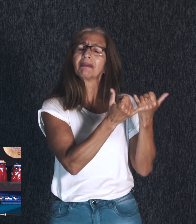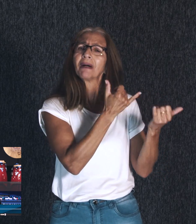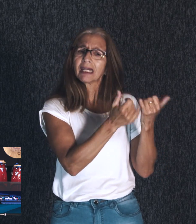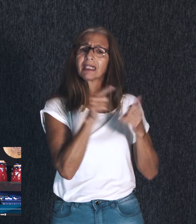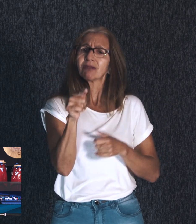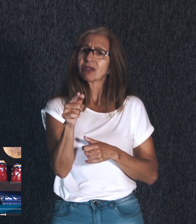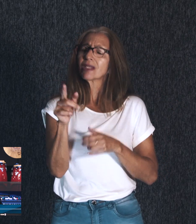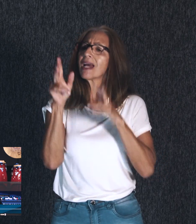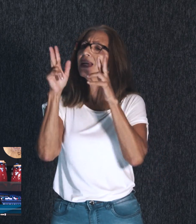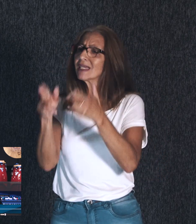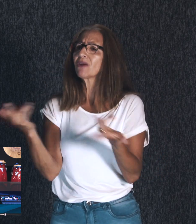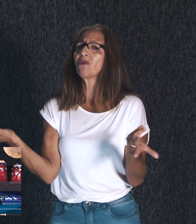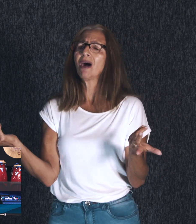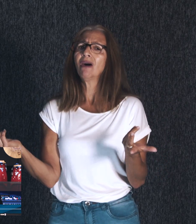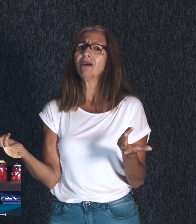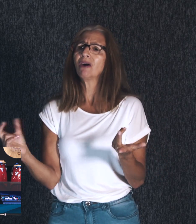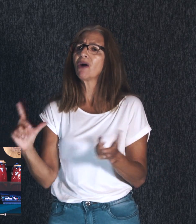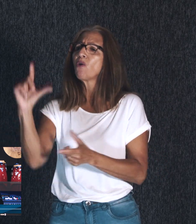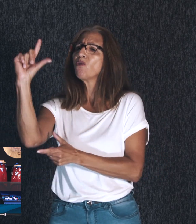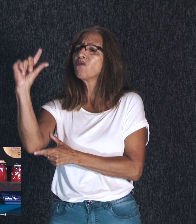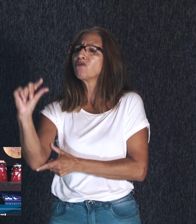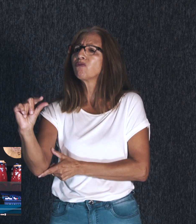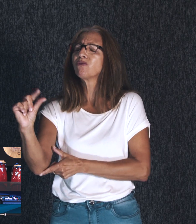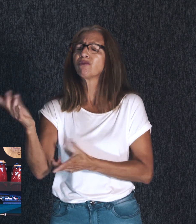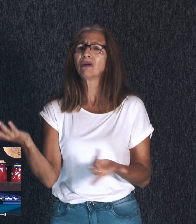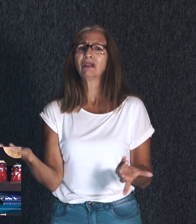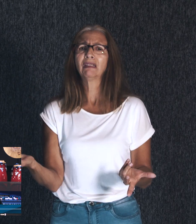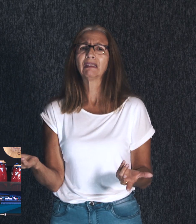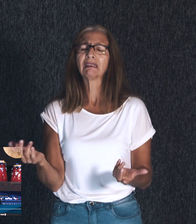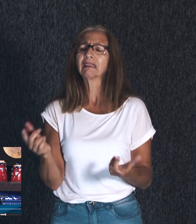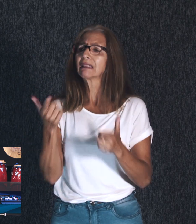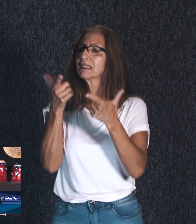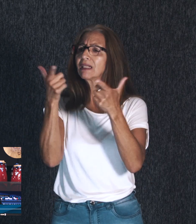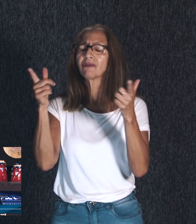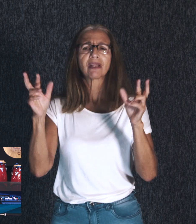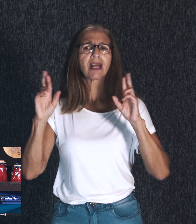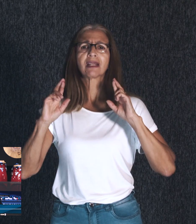cansado, com suas baterias arreadas.